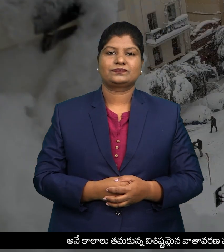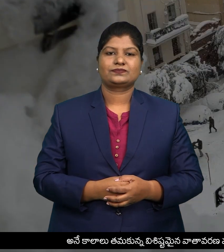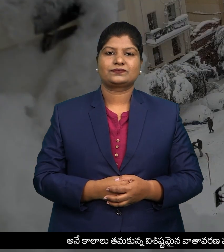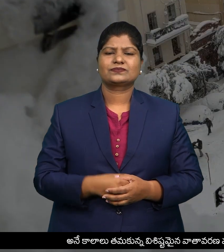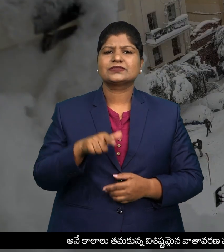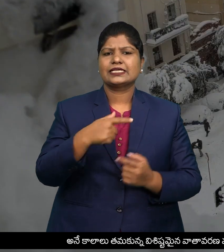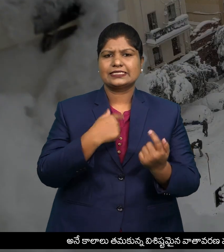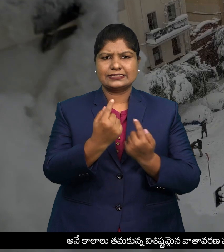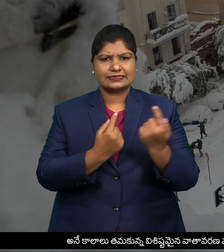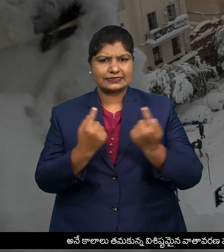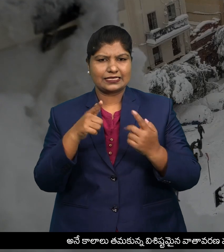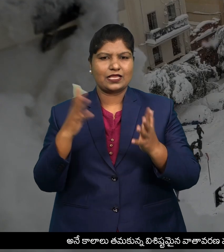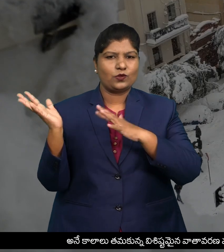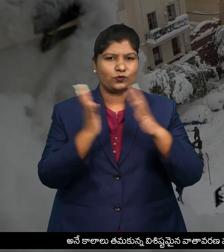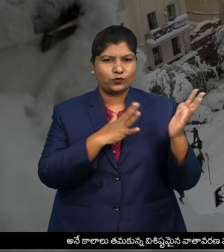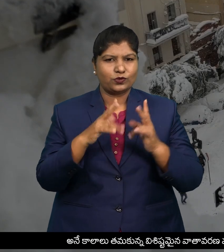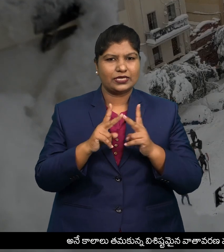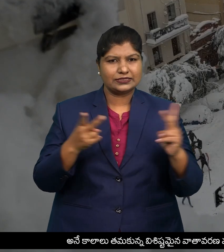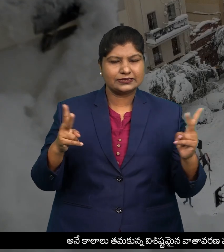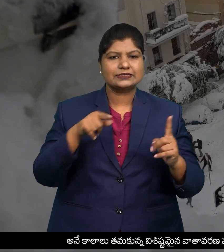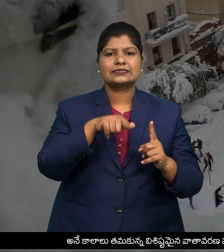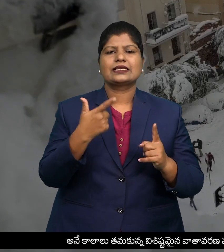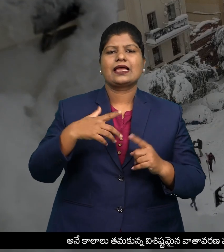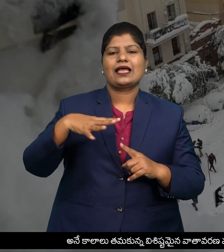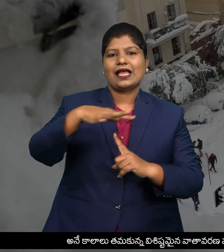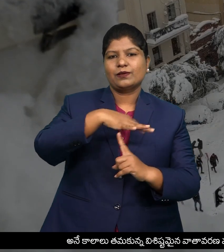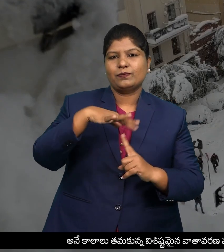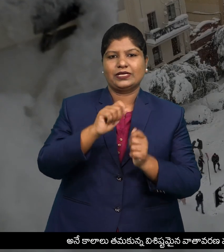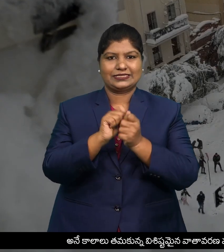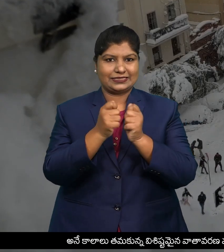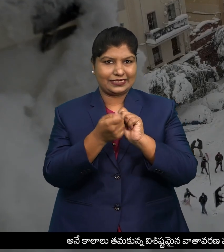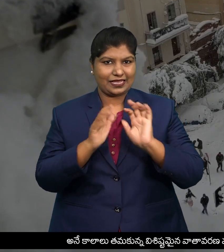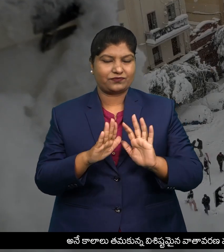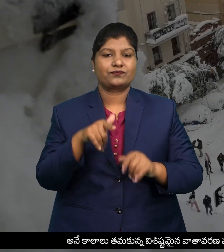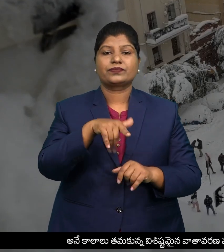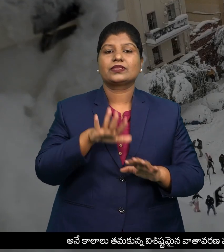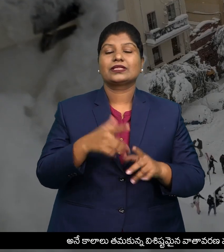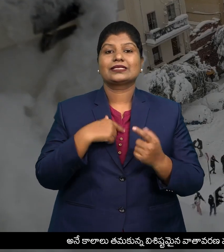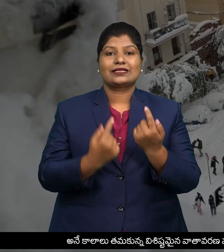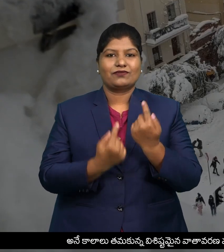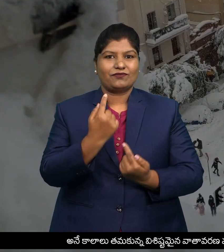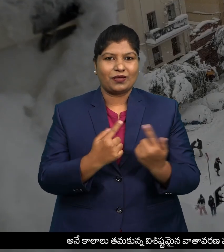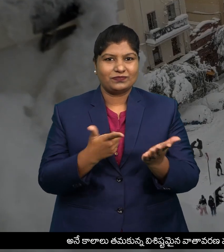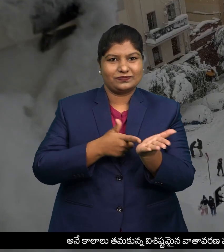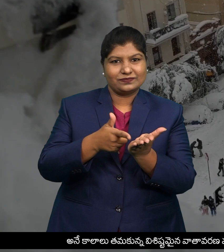అనే కాలాలు తమకున్న విశిష్టమైన వాతావరణ మార్పులను కల్పిస్తూ పంటలపై అధికంగా ప్రభావం చూపిస్తాయి.